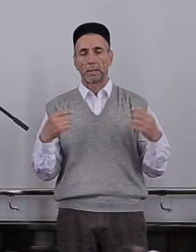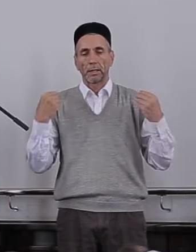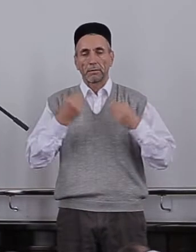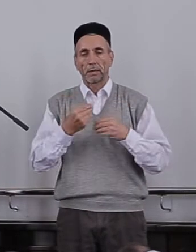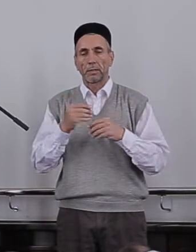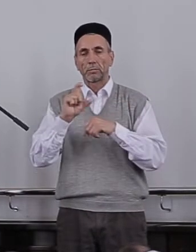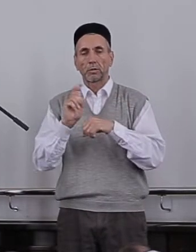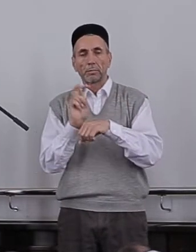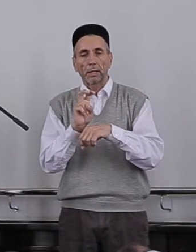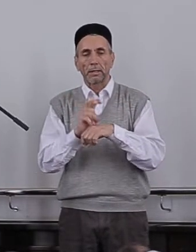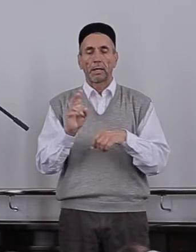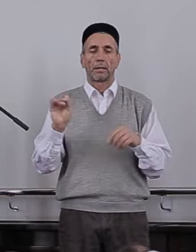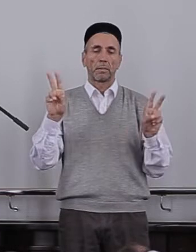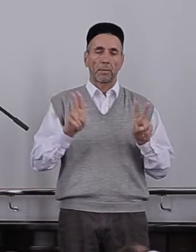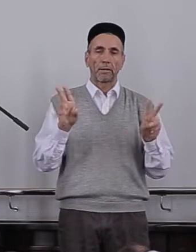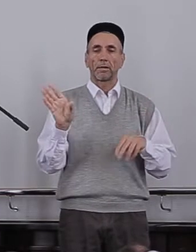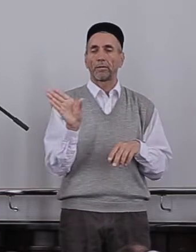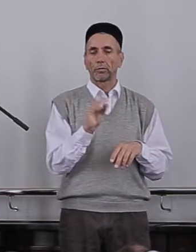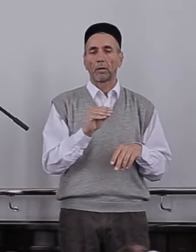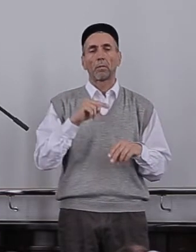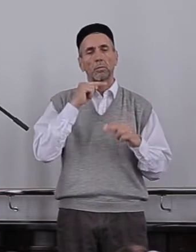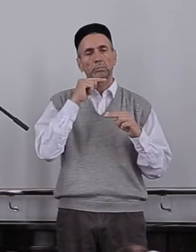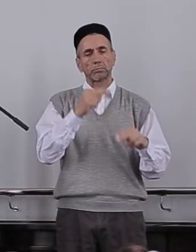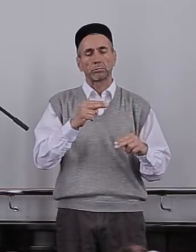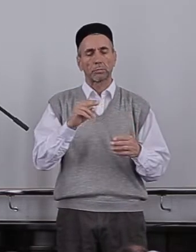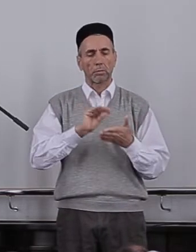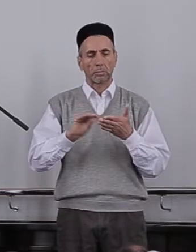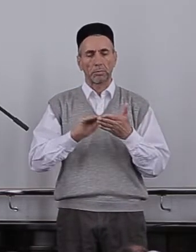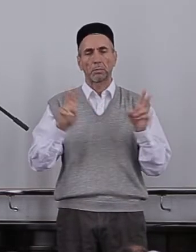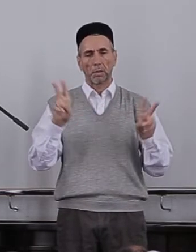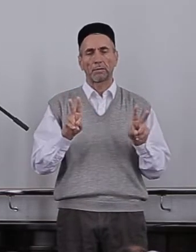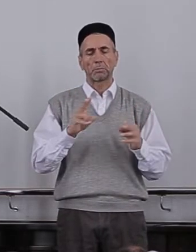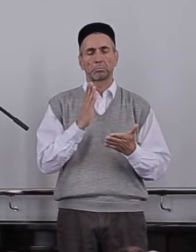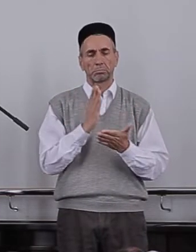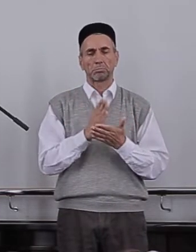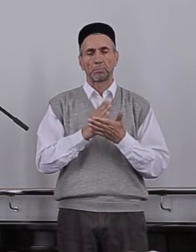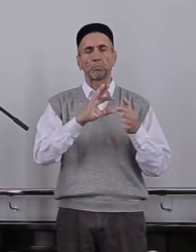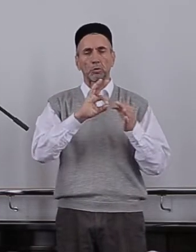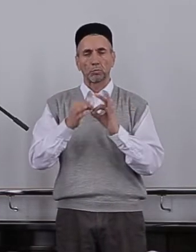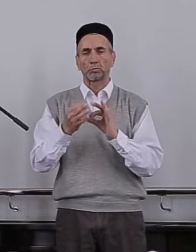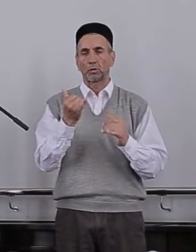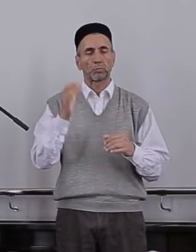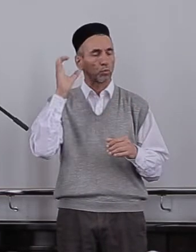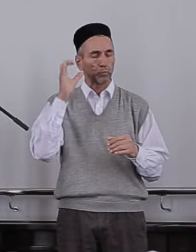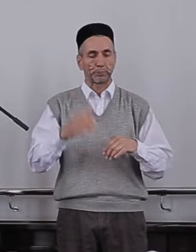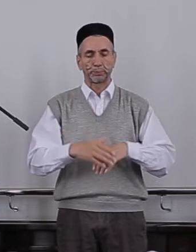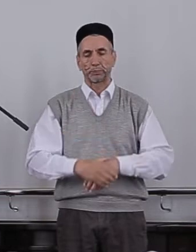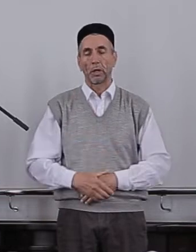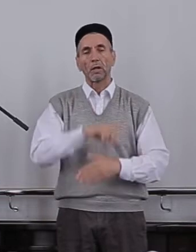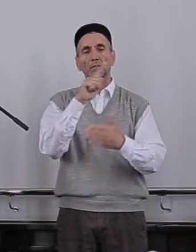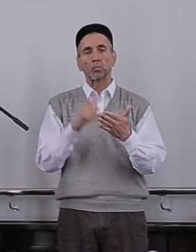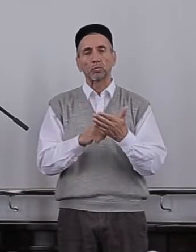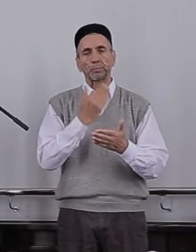cemaat, İslam dini kiyimge de bir zor ihtibar bile. Kiyimimizde ihtibar bile. İndi buna şunu sorar bilesin